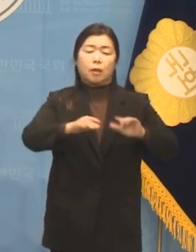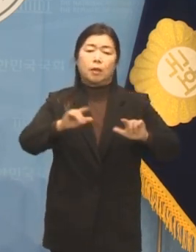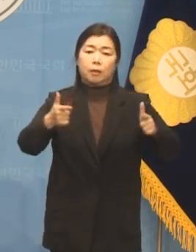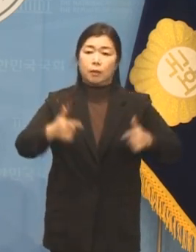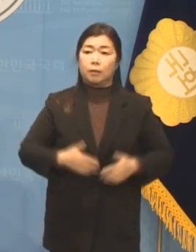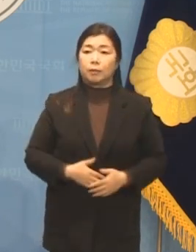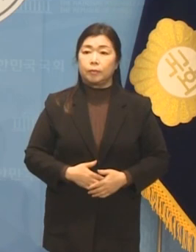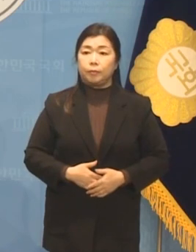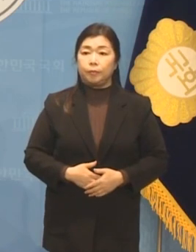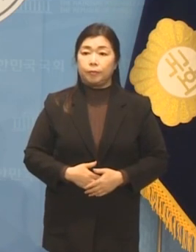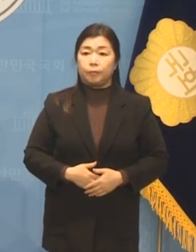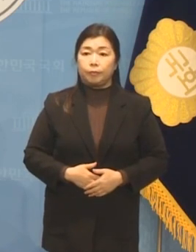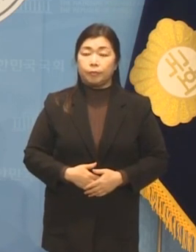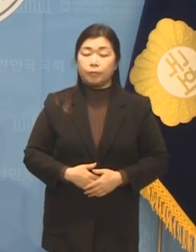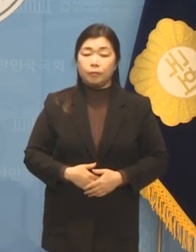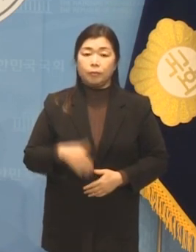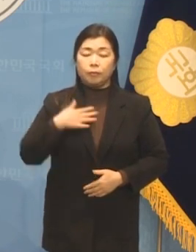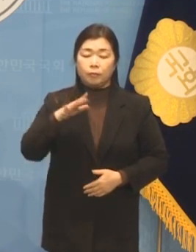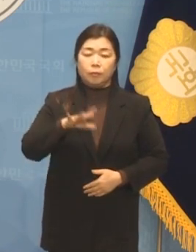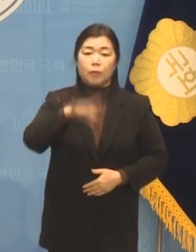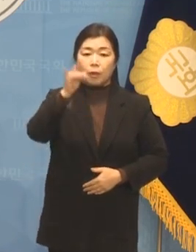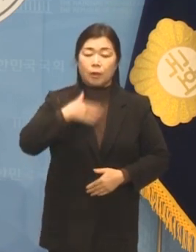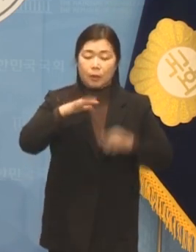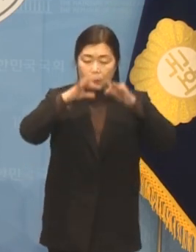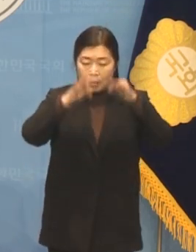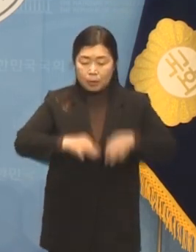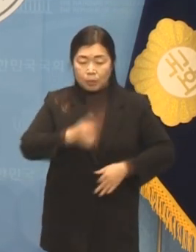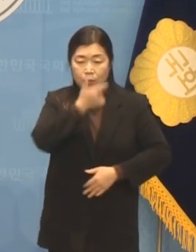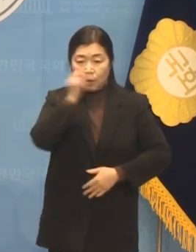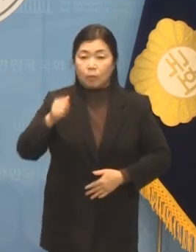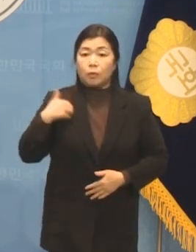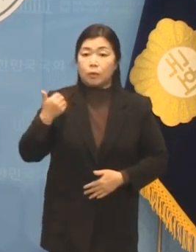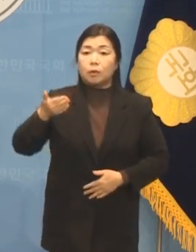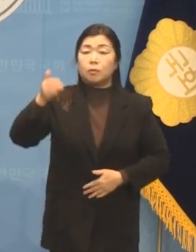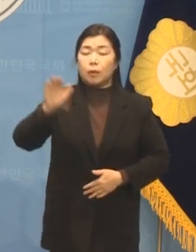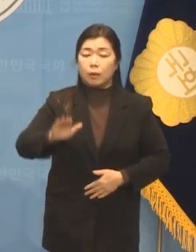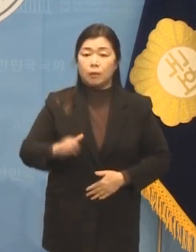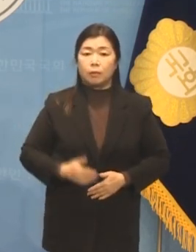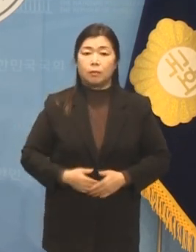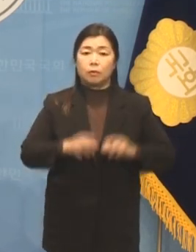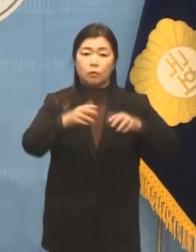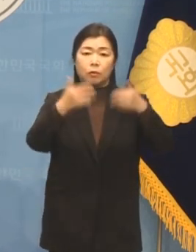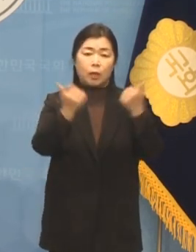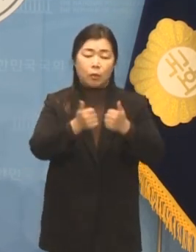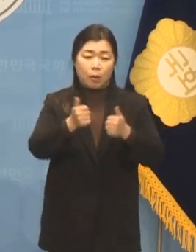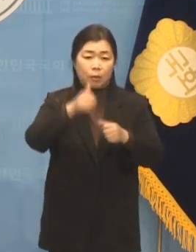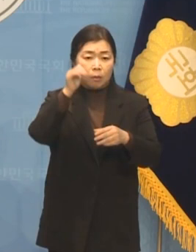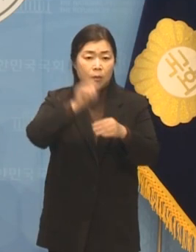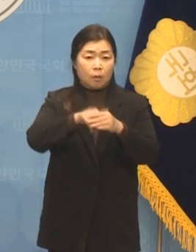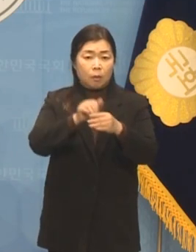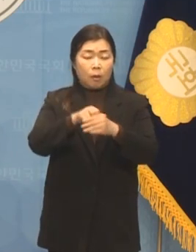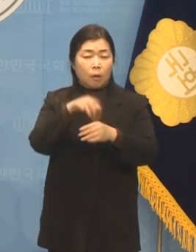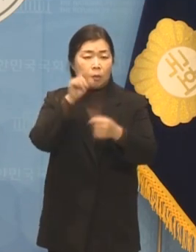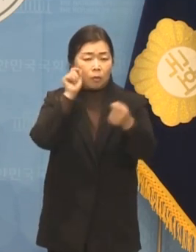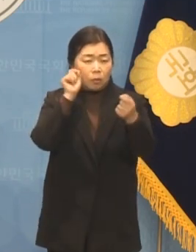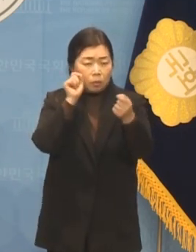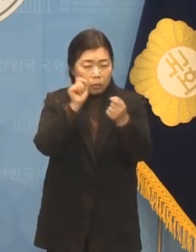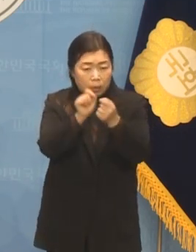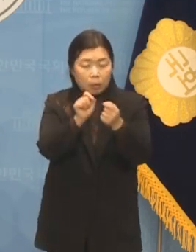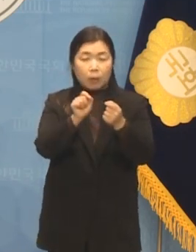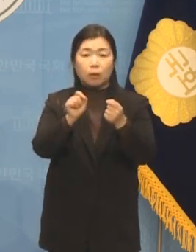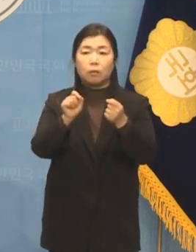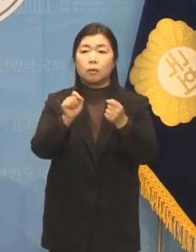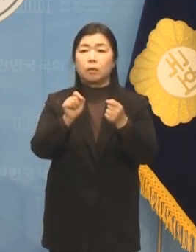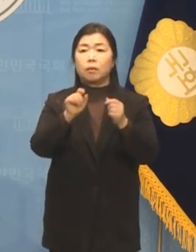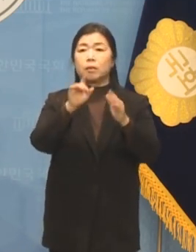자신의 부족함 탓이라고 우선 수용할 수 있습니다. 하지만 총선을 불과 얼마 앞두고 벌어진 이번 일은 저